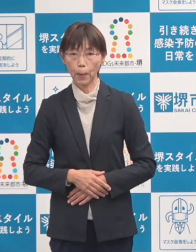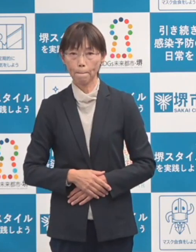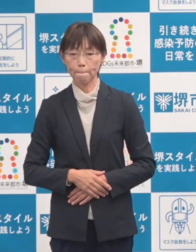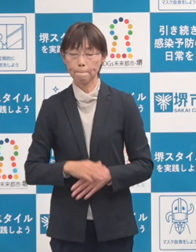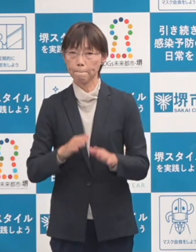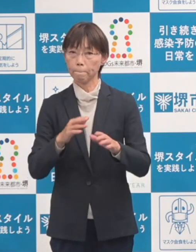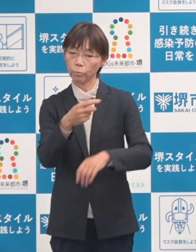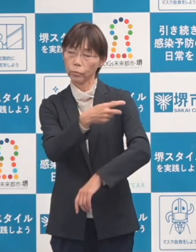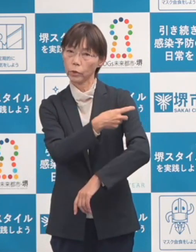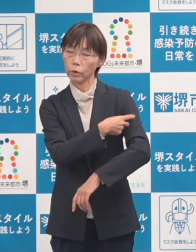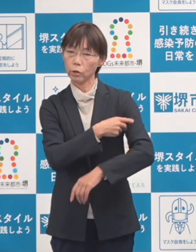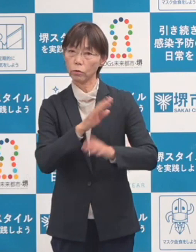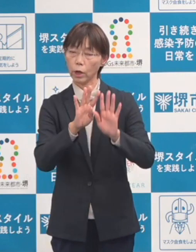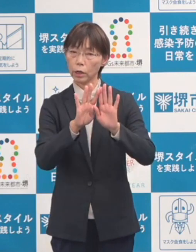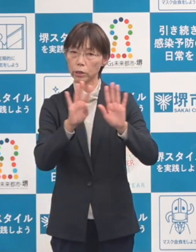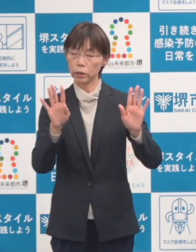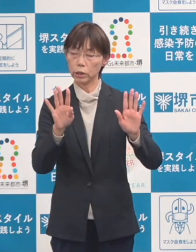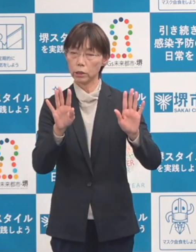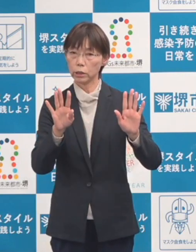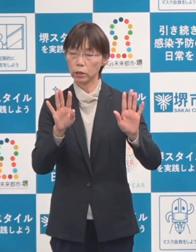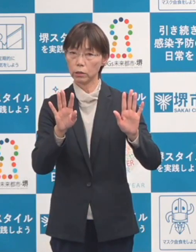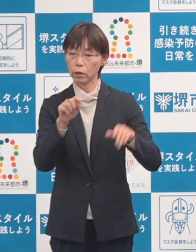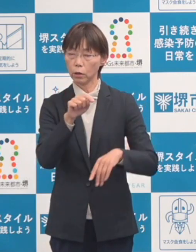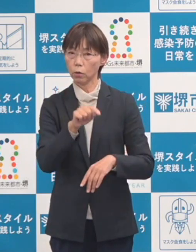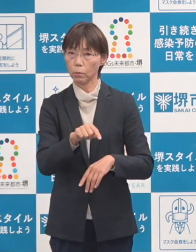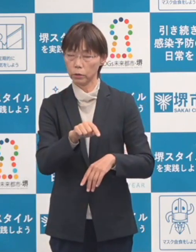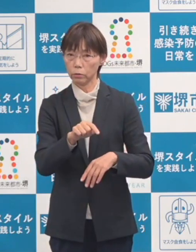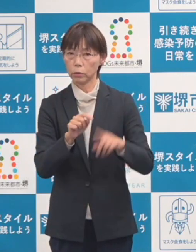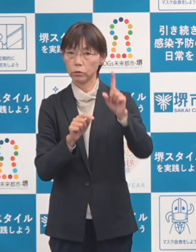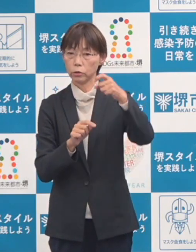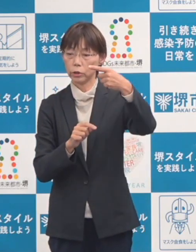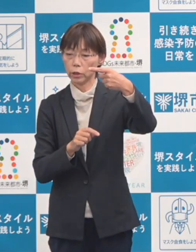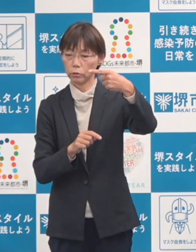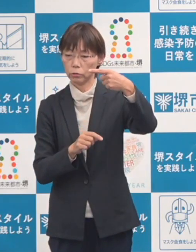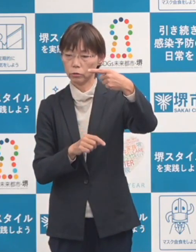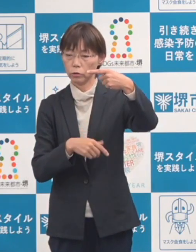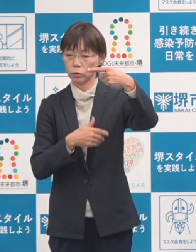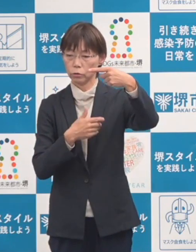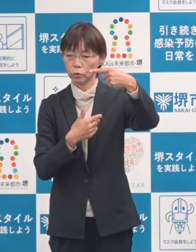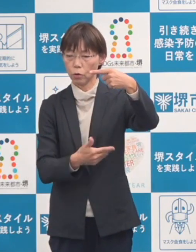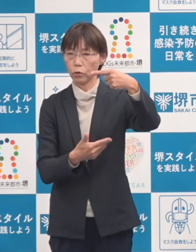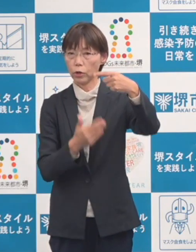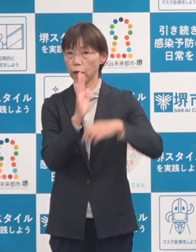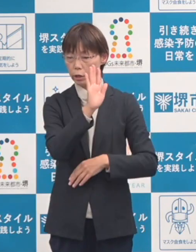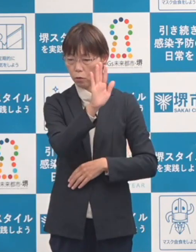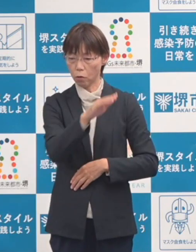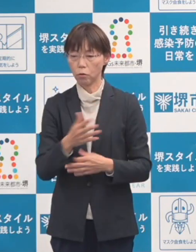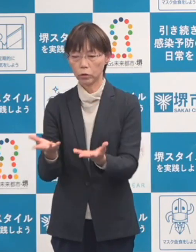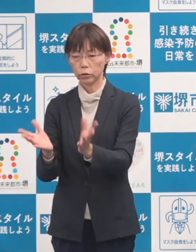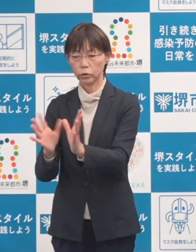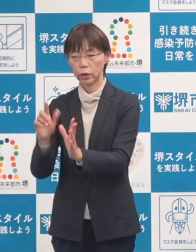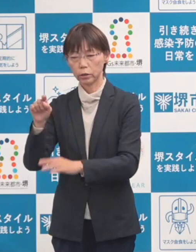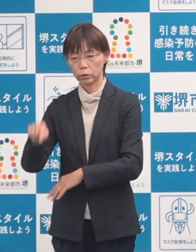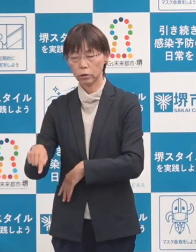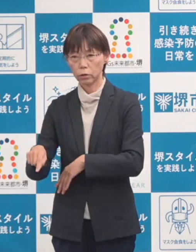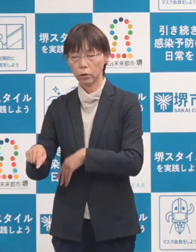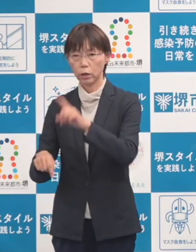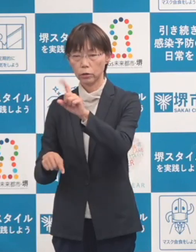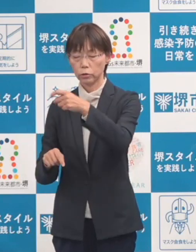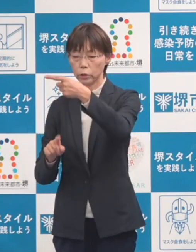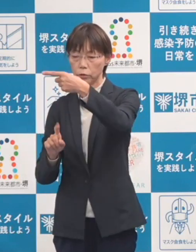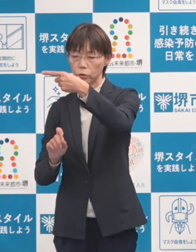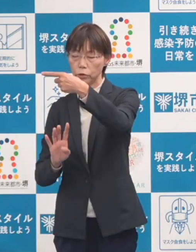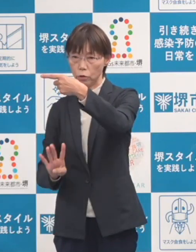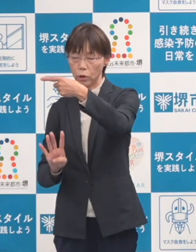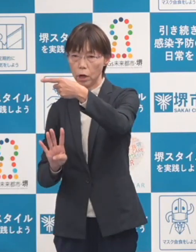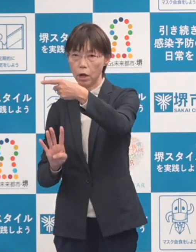接種開始は個別接種会場の場合は11月9日開校順次、そして集団接種会場は11月14日から